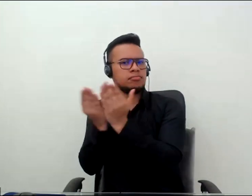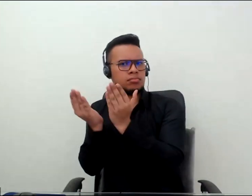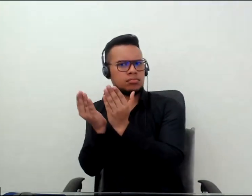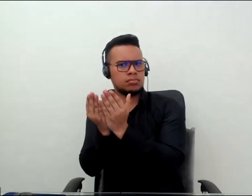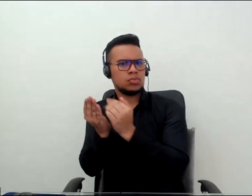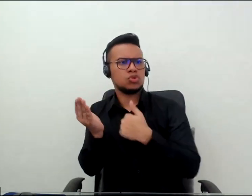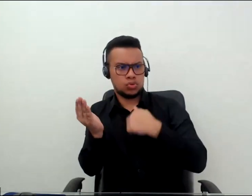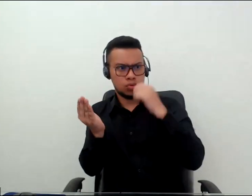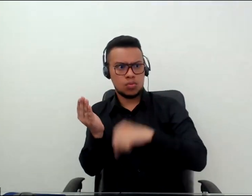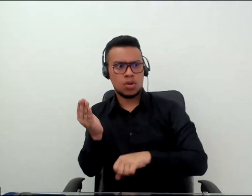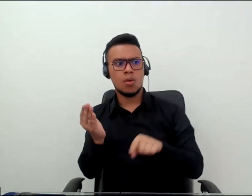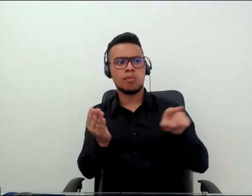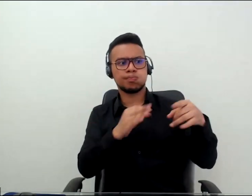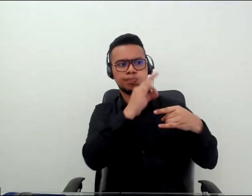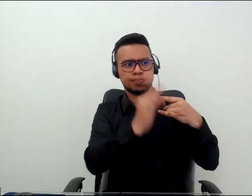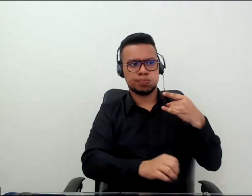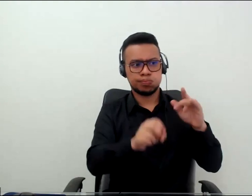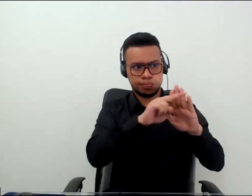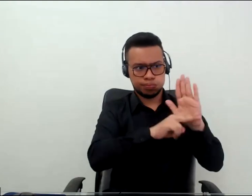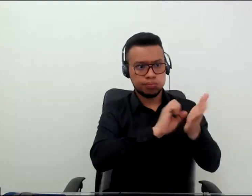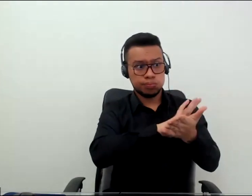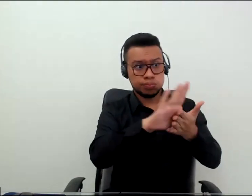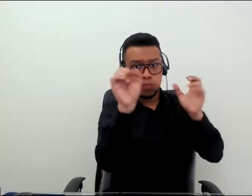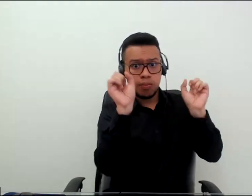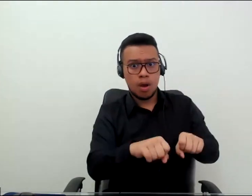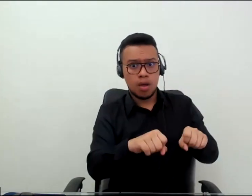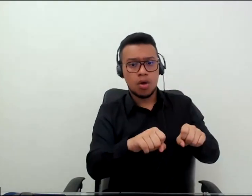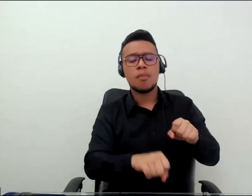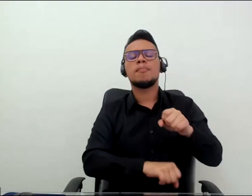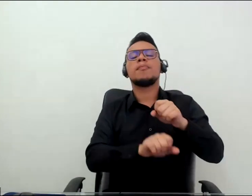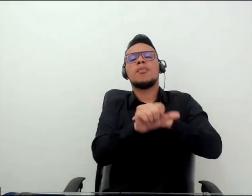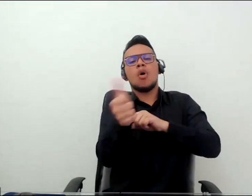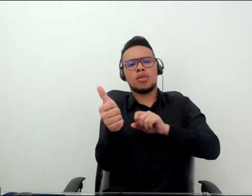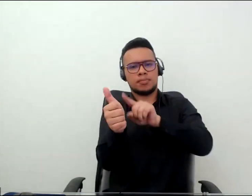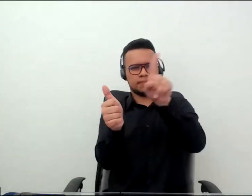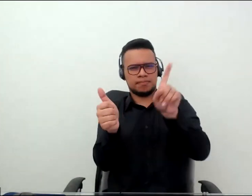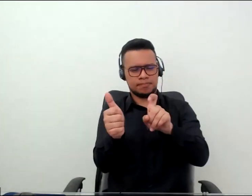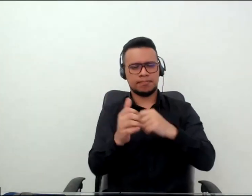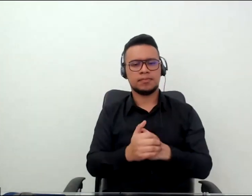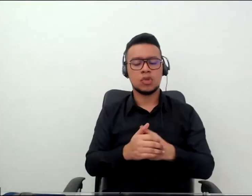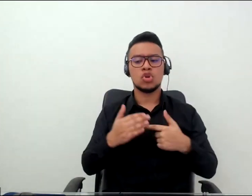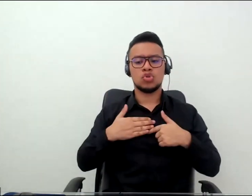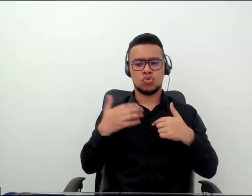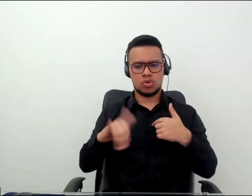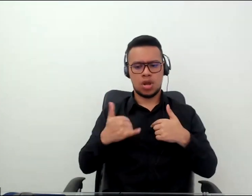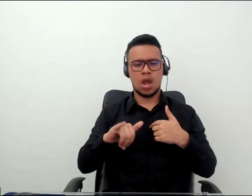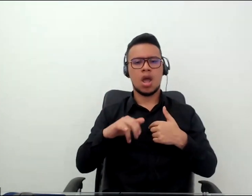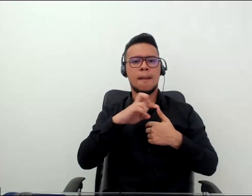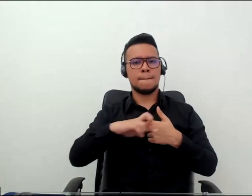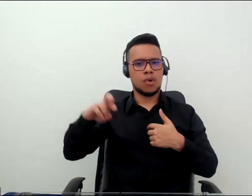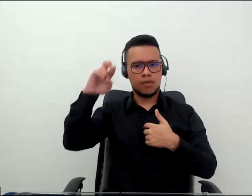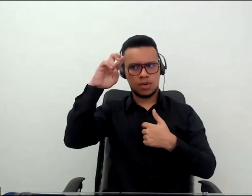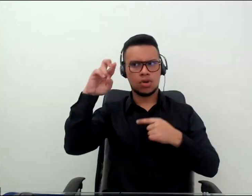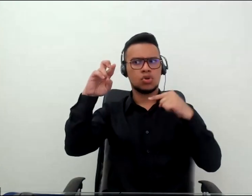la unad y la otra si tengo un título técnico profesional puedo aspirar a ser